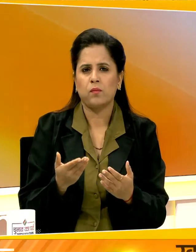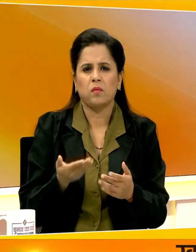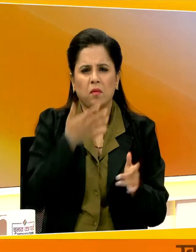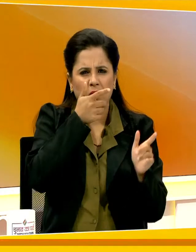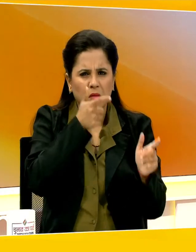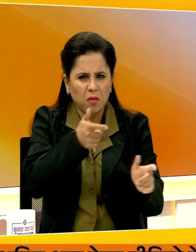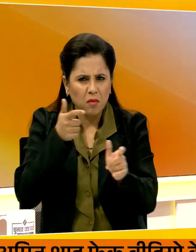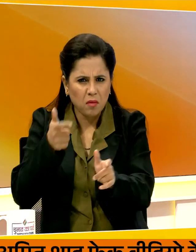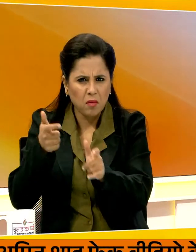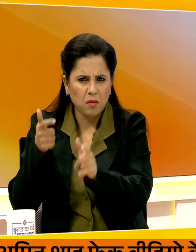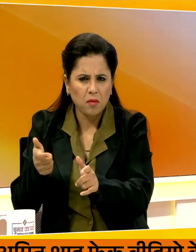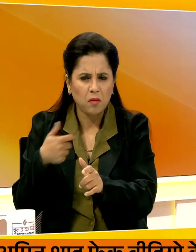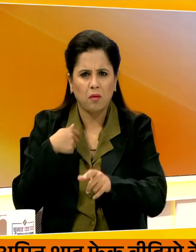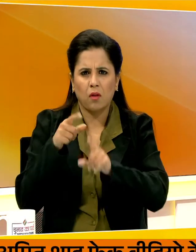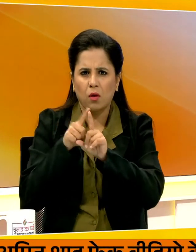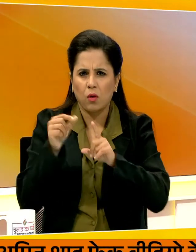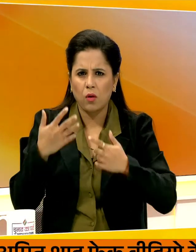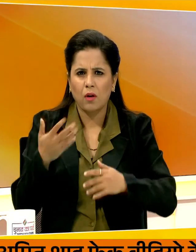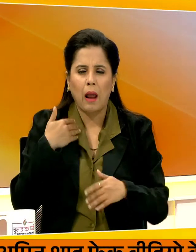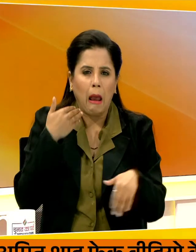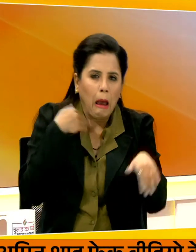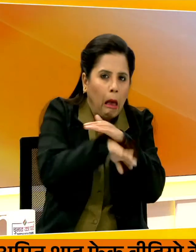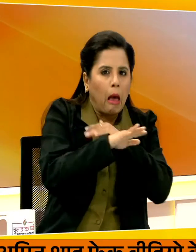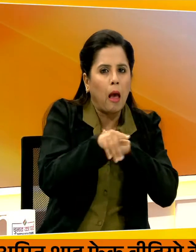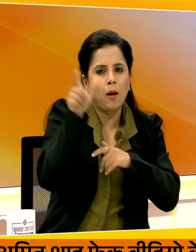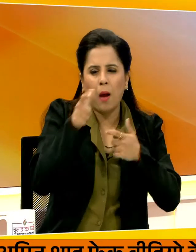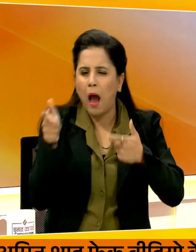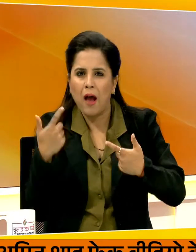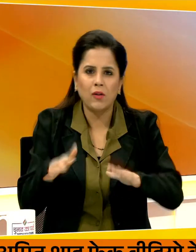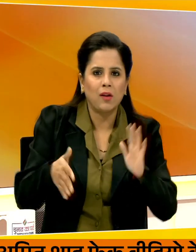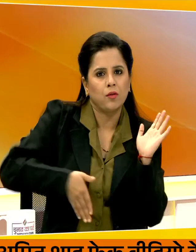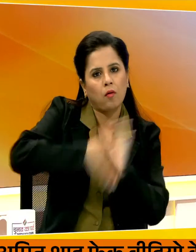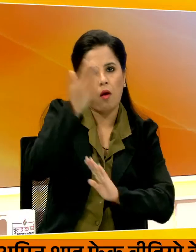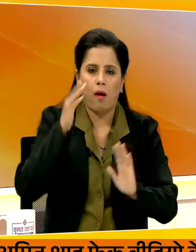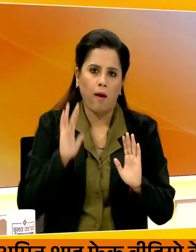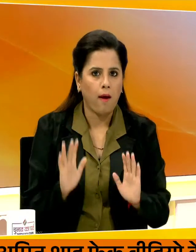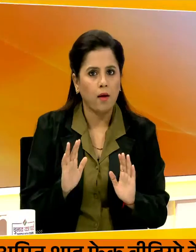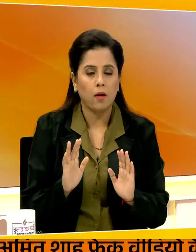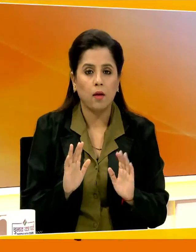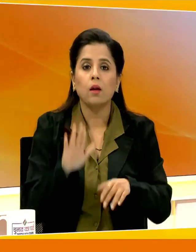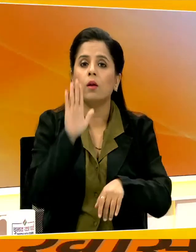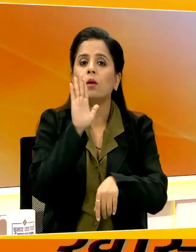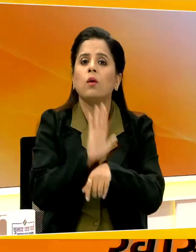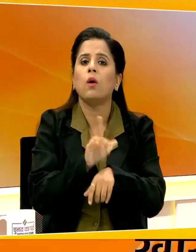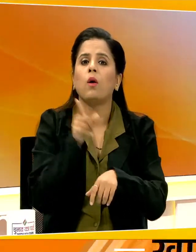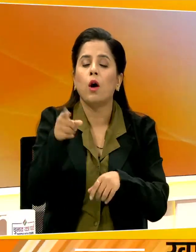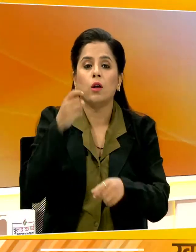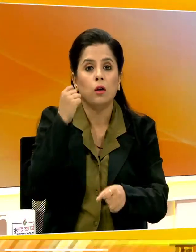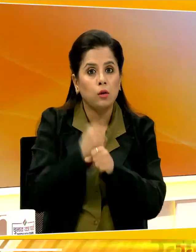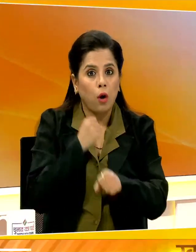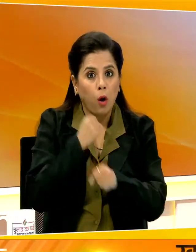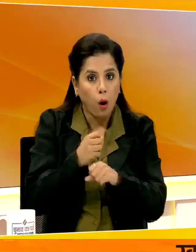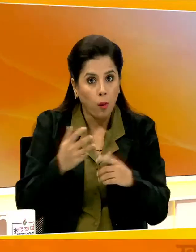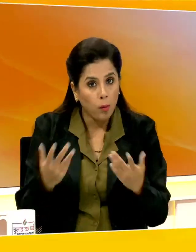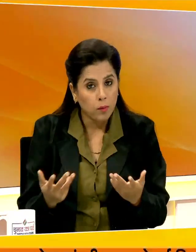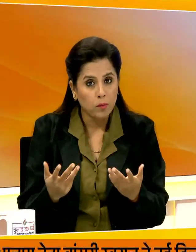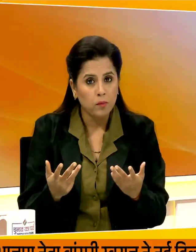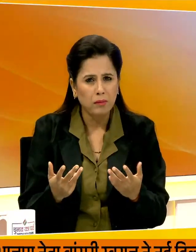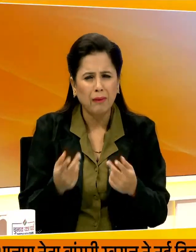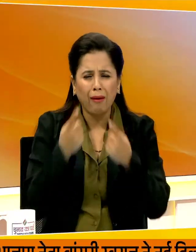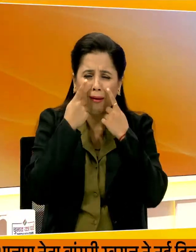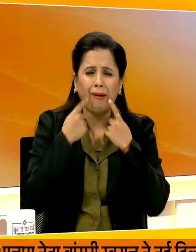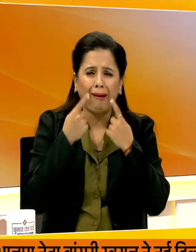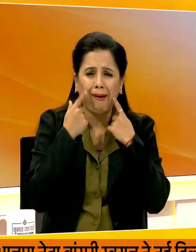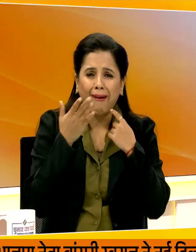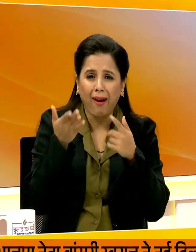आतंकी हमला करके भाग जाते थे और कांग्रेस की सरकार रोती